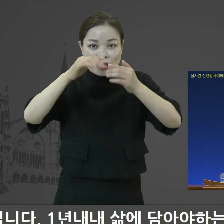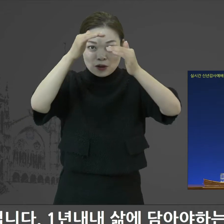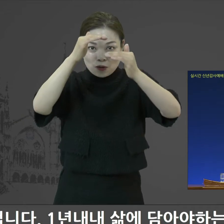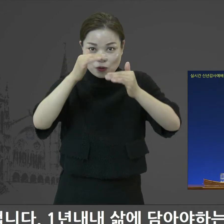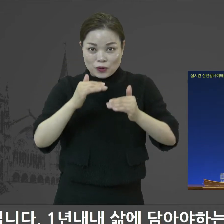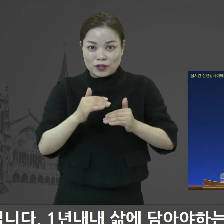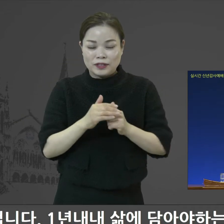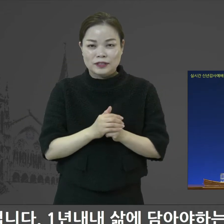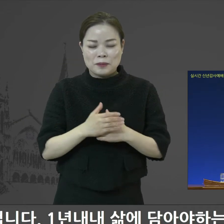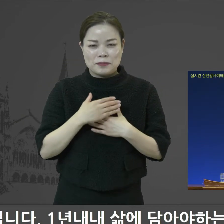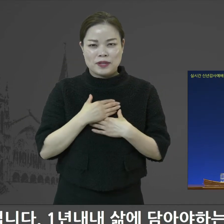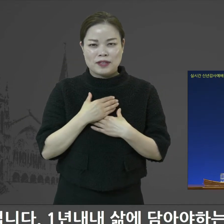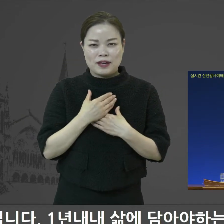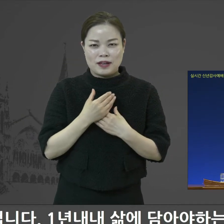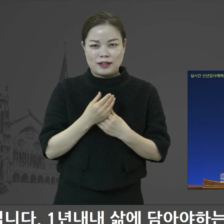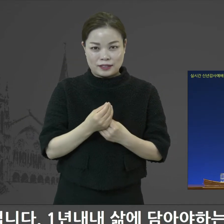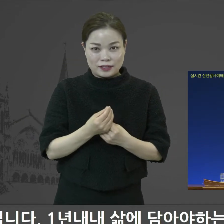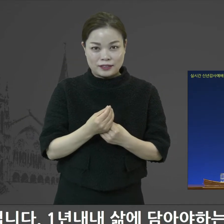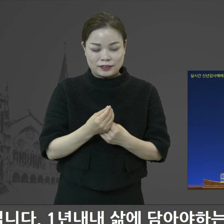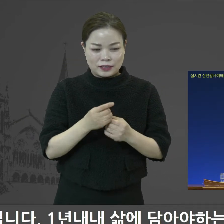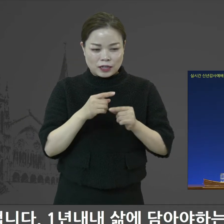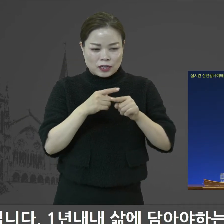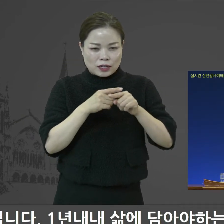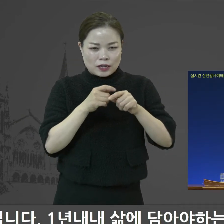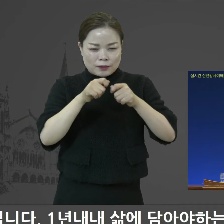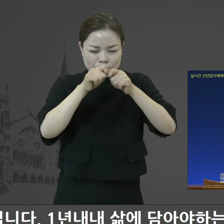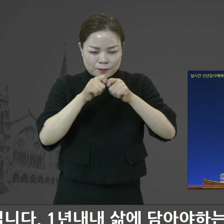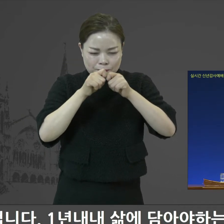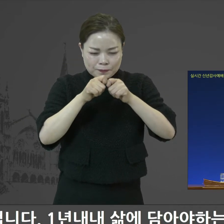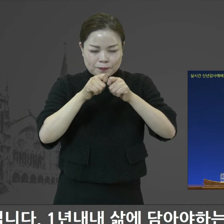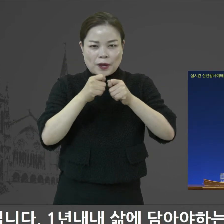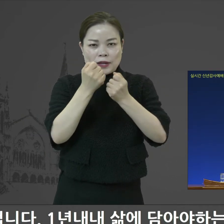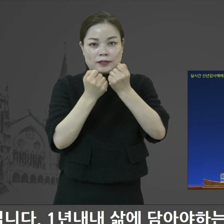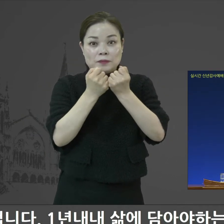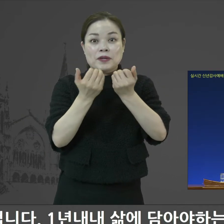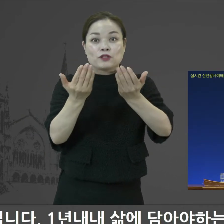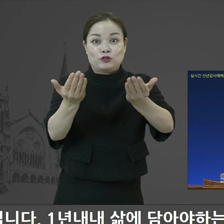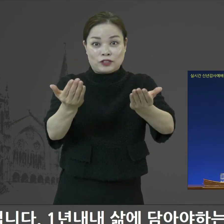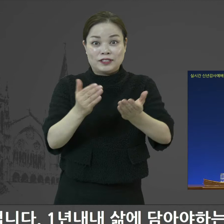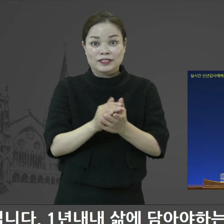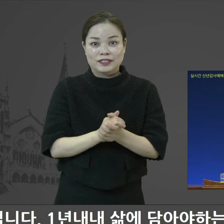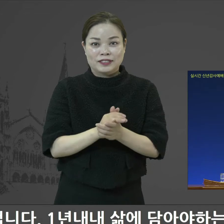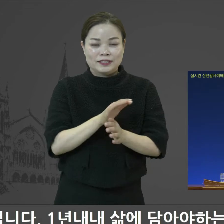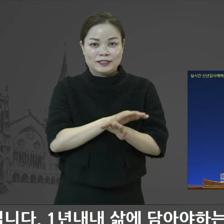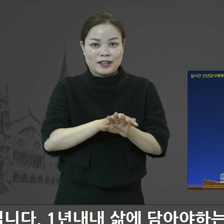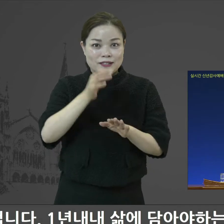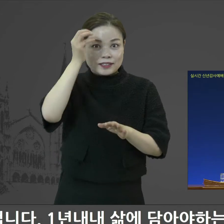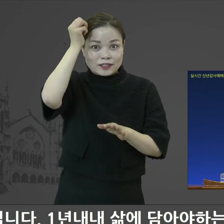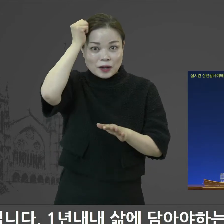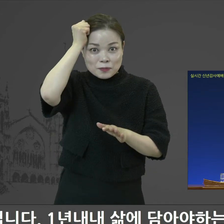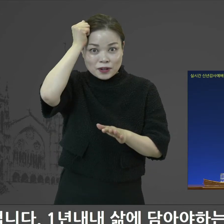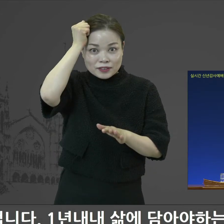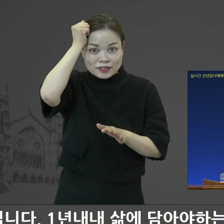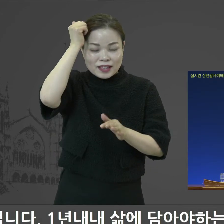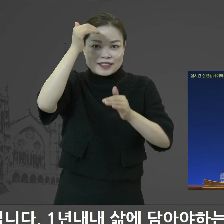이렇게 편하게 분석해 드리고 설명해 드릴 테인데, 이 말씀을 잘 간직하면